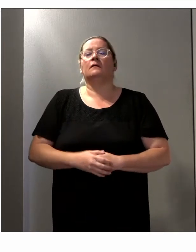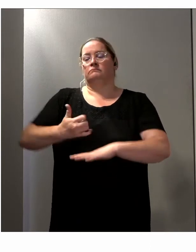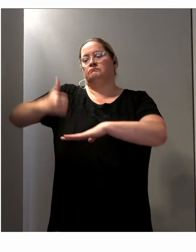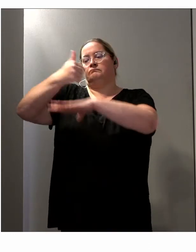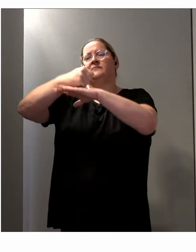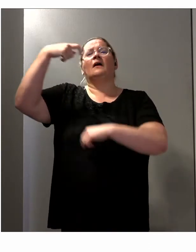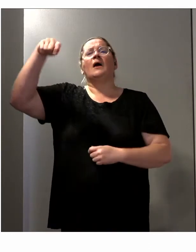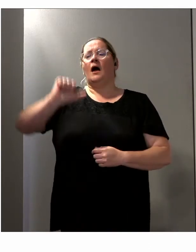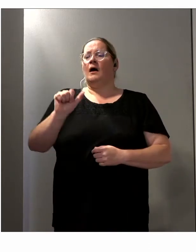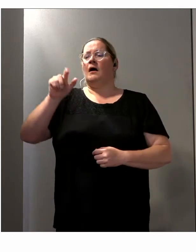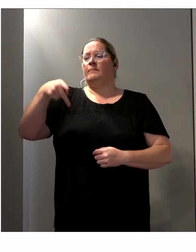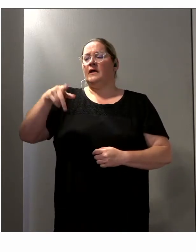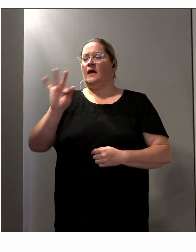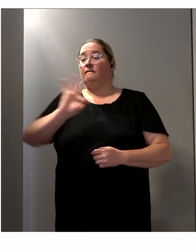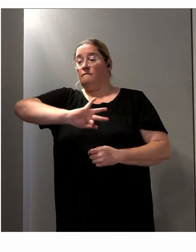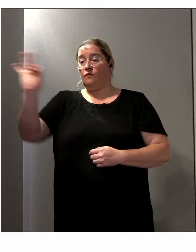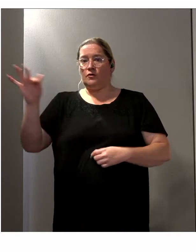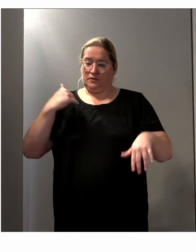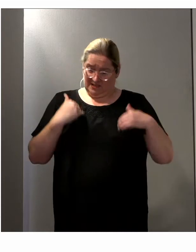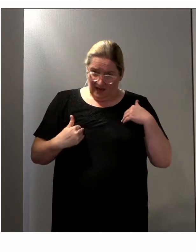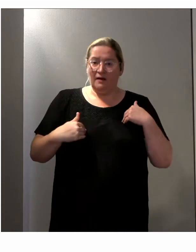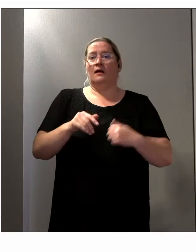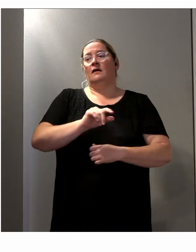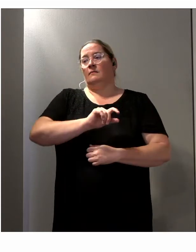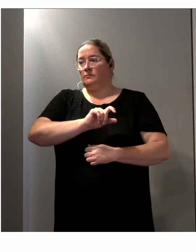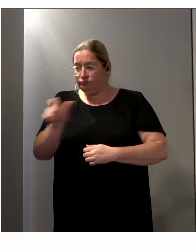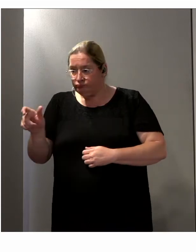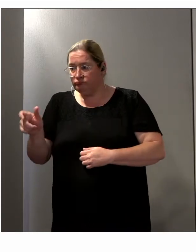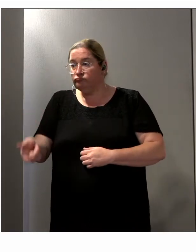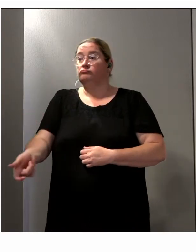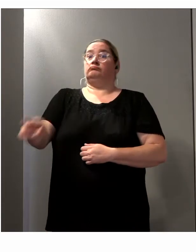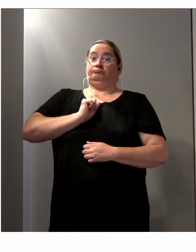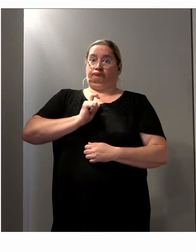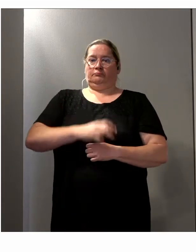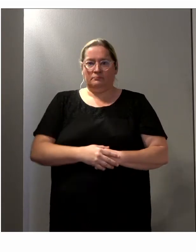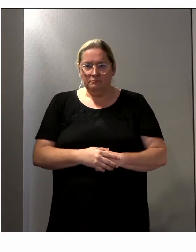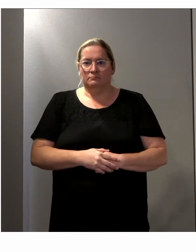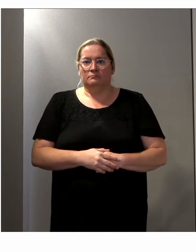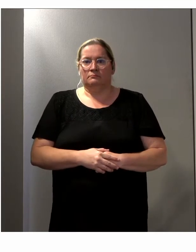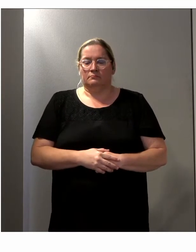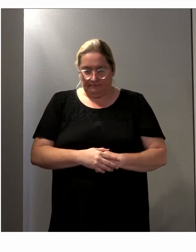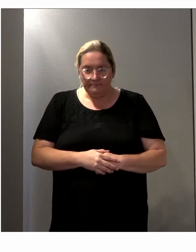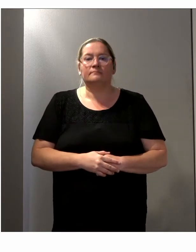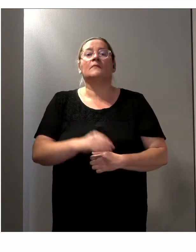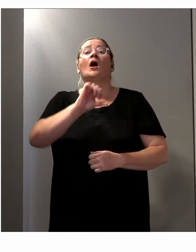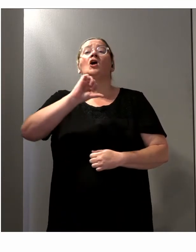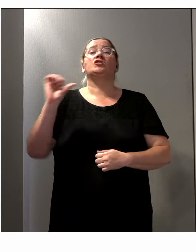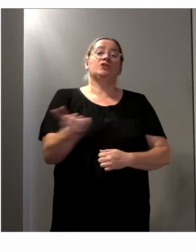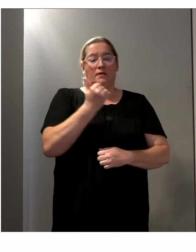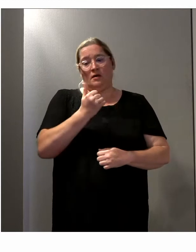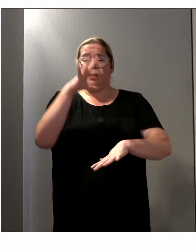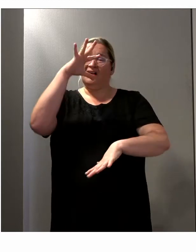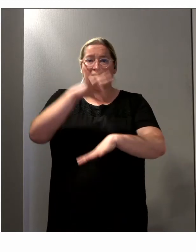APF France Handicap. Et ensuite, moi. Je reviendrai éventuellement. Donc, chacun aura 5